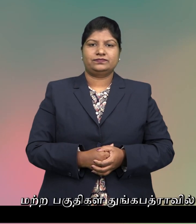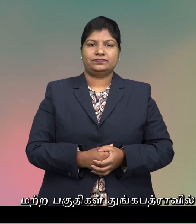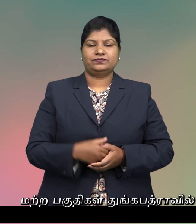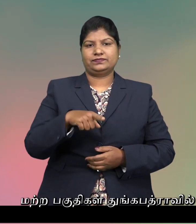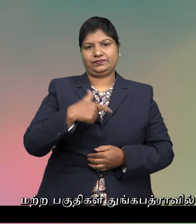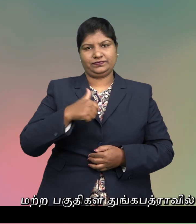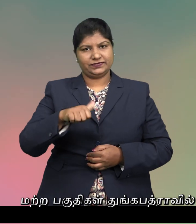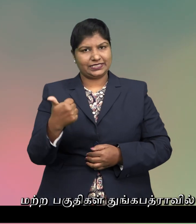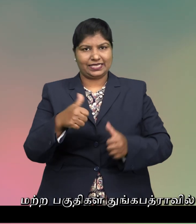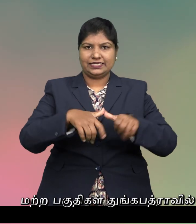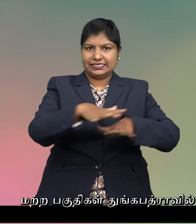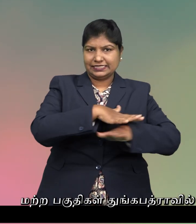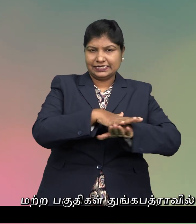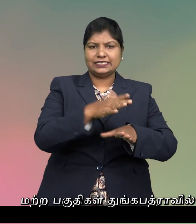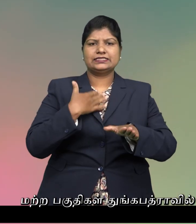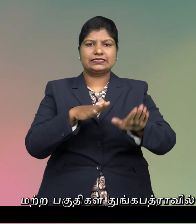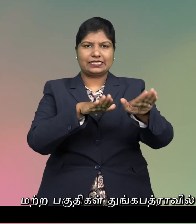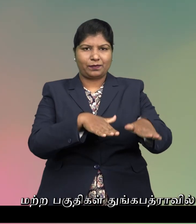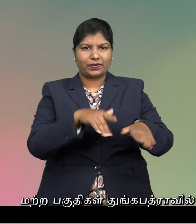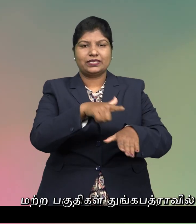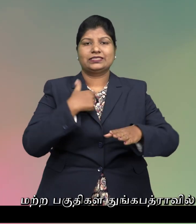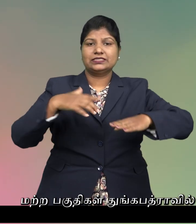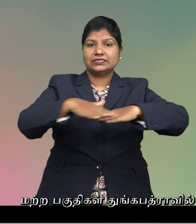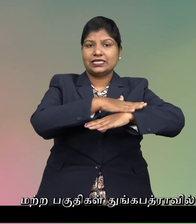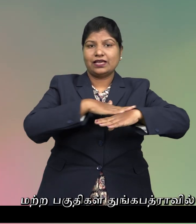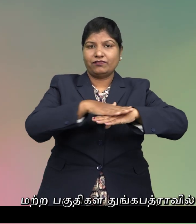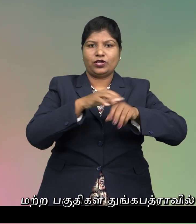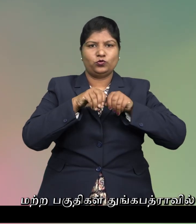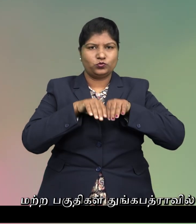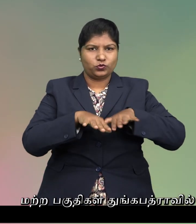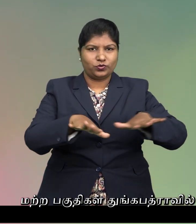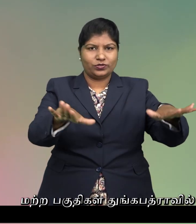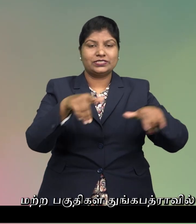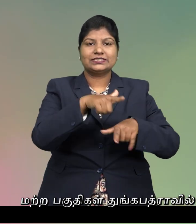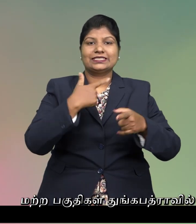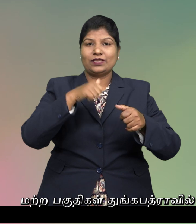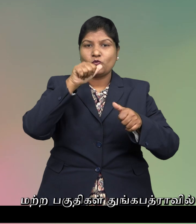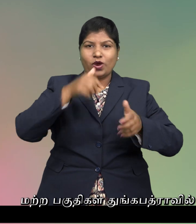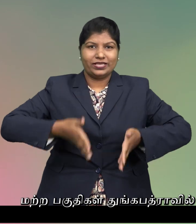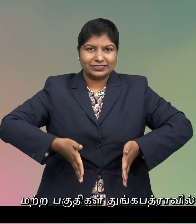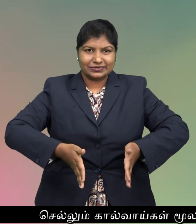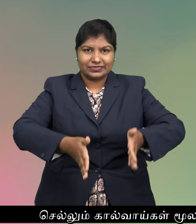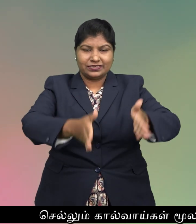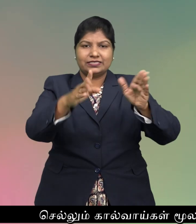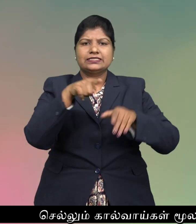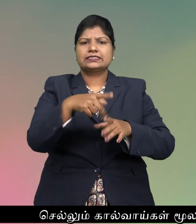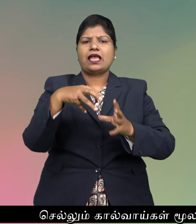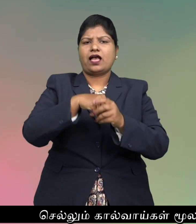மற்ற பகுதிகள் துங்கபத்ராவில் கட்டப்பட்ட அணைகளிலிருந்து நீரை கொண்டு செல்லும் கால்வாய்கள்